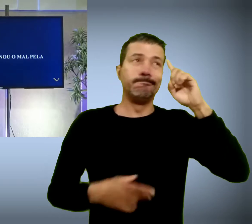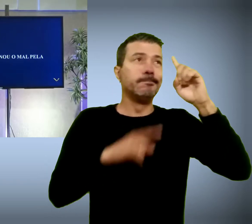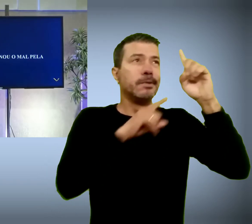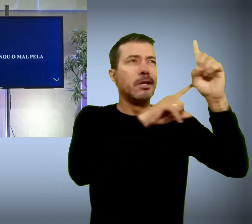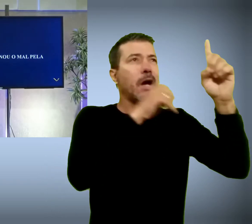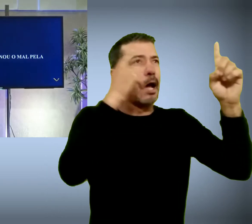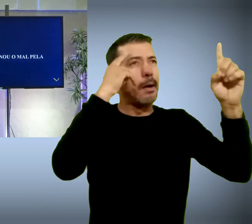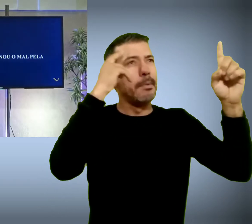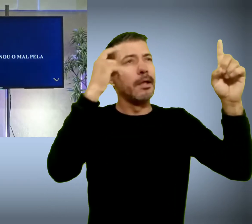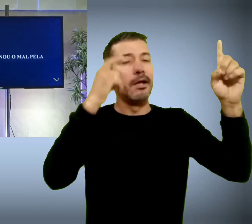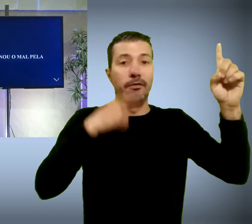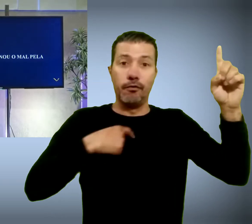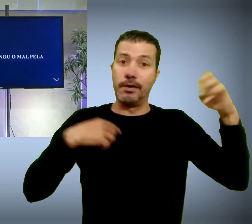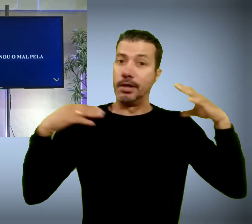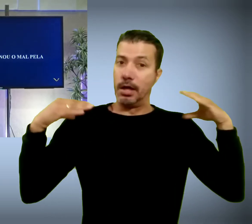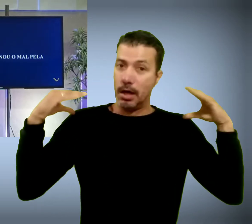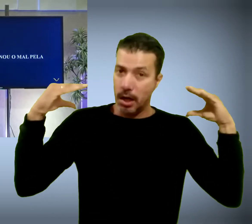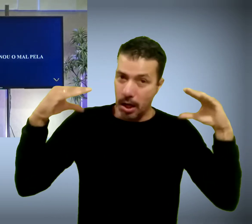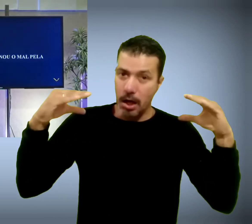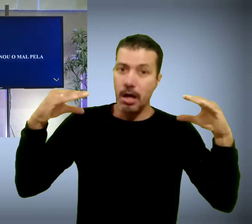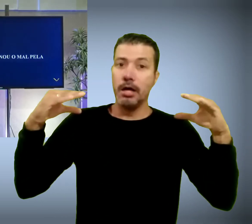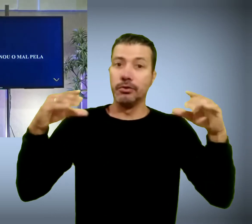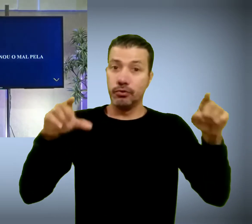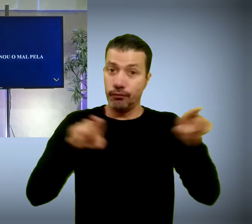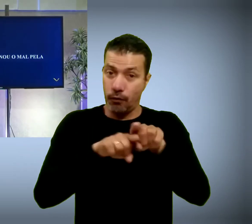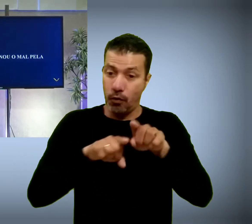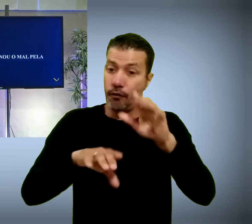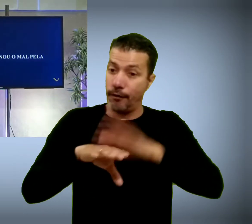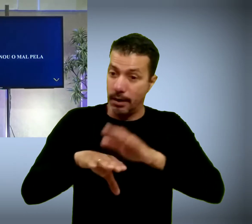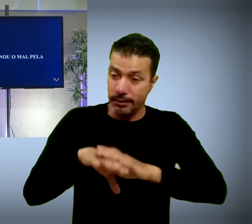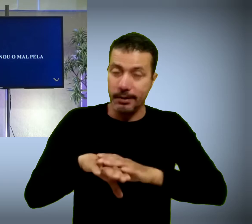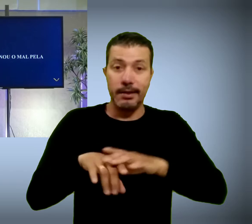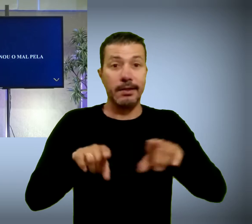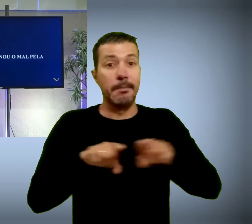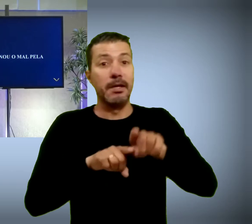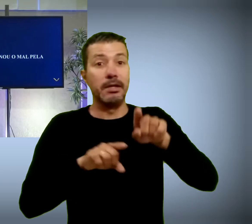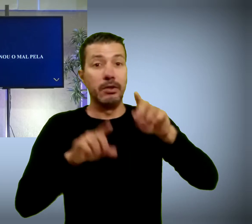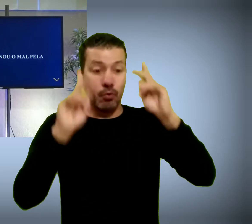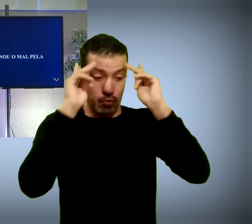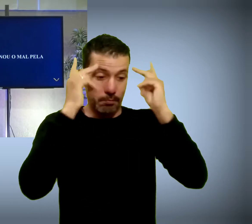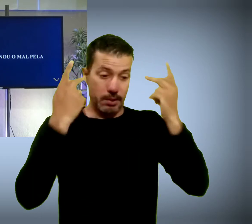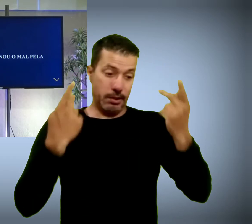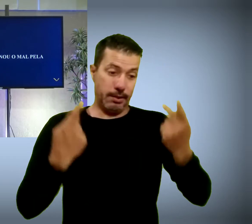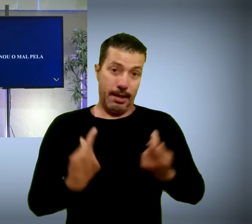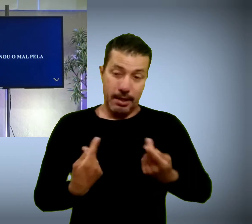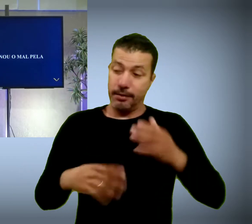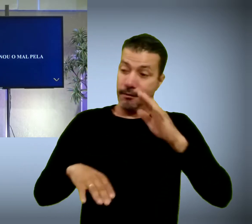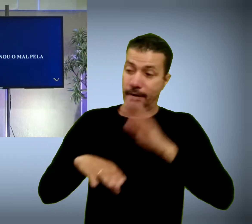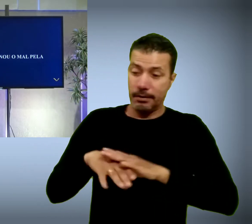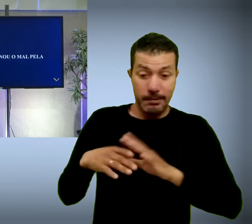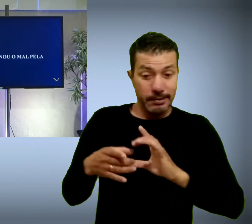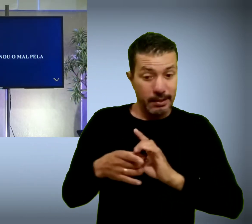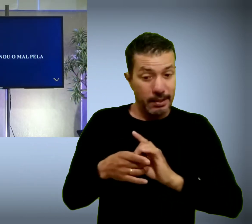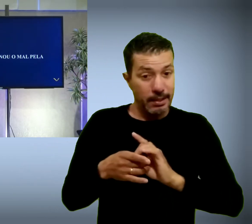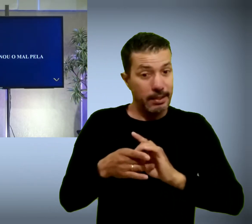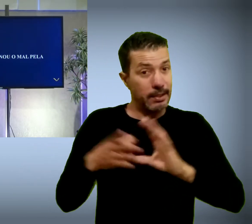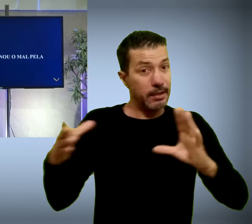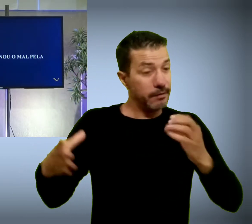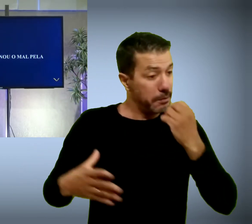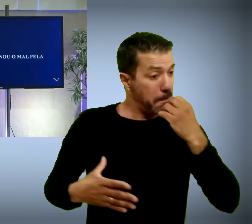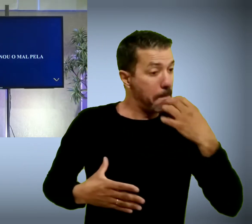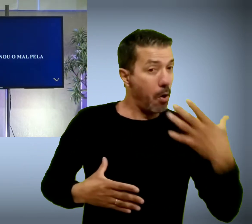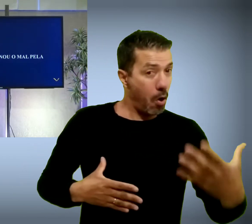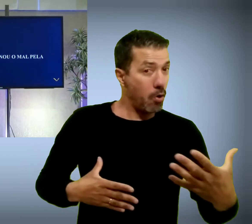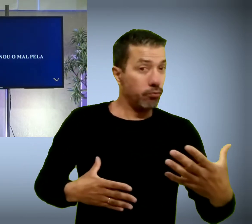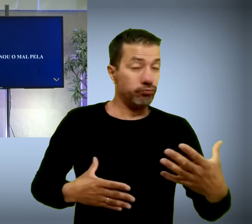seres angelicais e vou fazer seres humanos para que sejam bons espontaneamente. Eu não